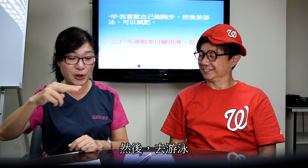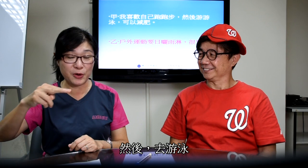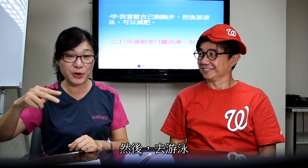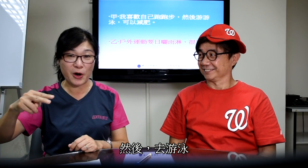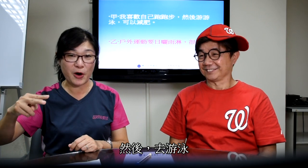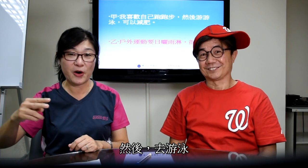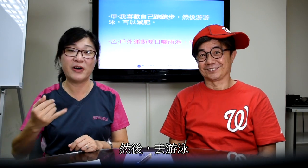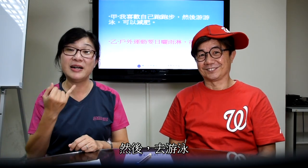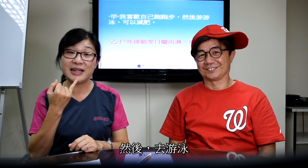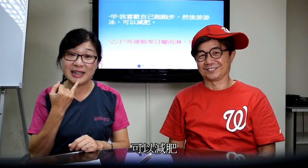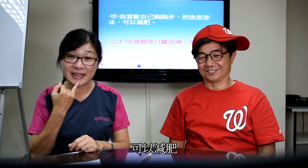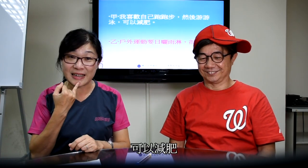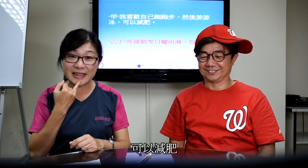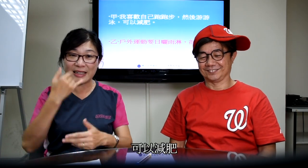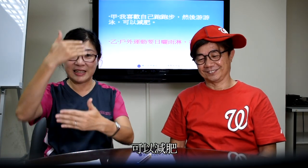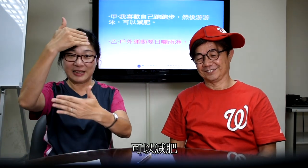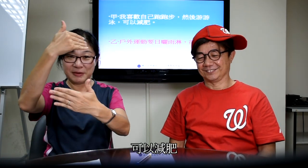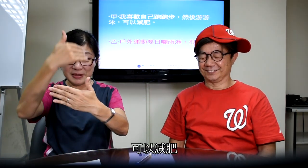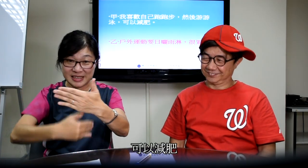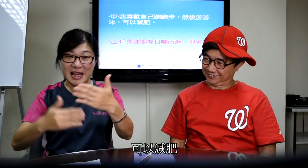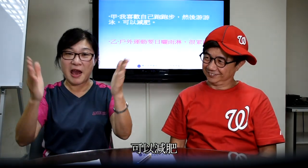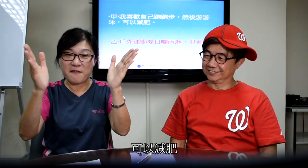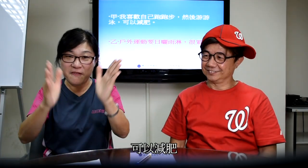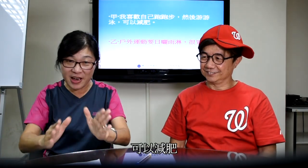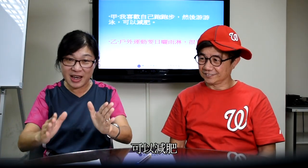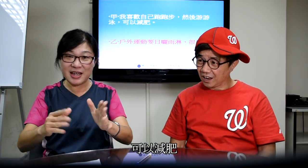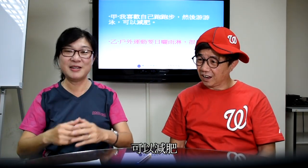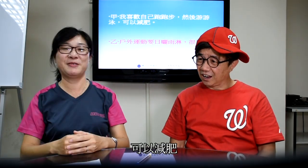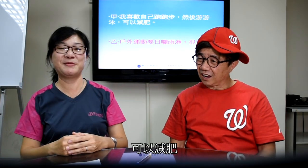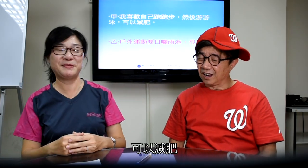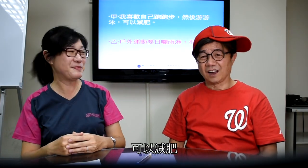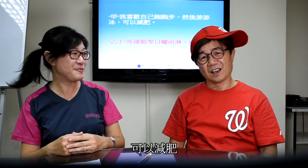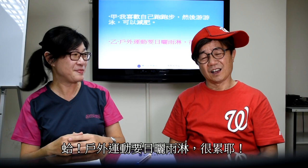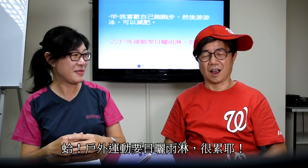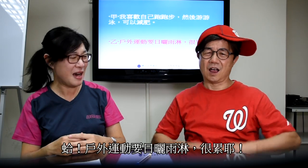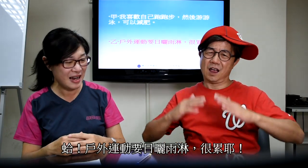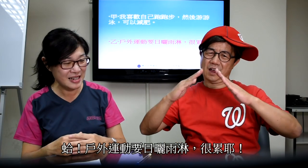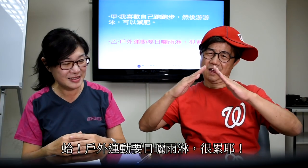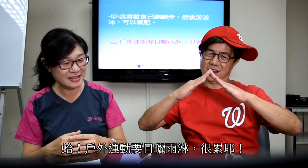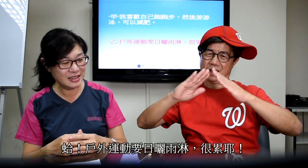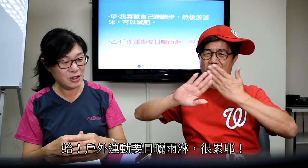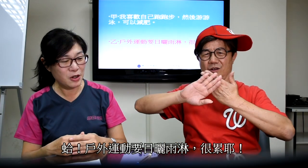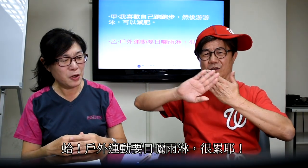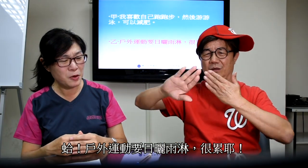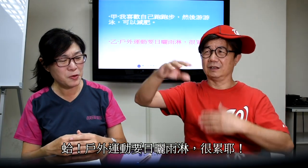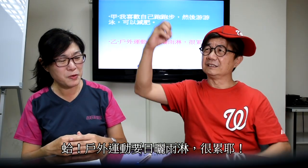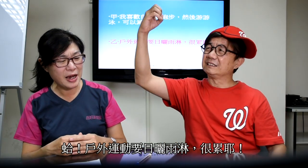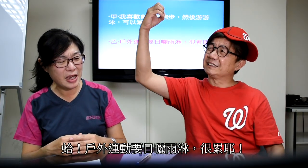游泳，可以减肥。啊，户外